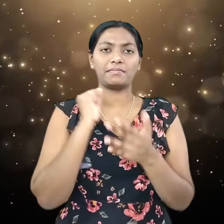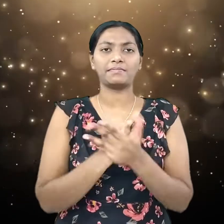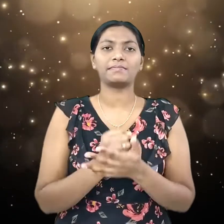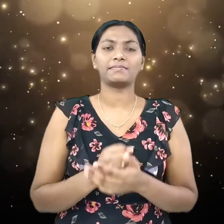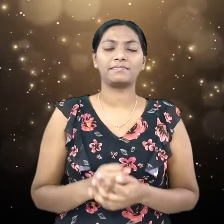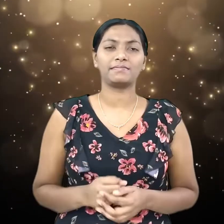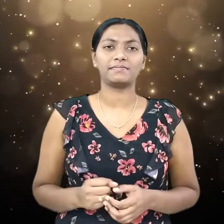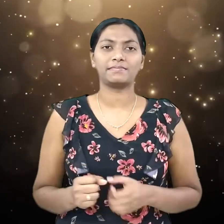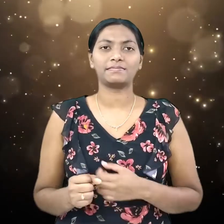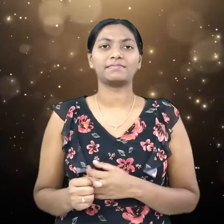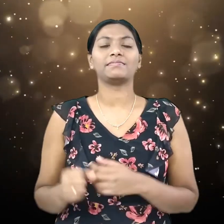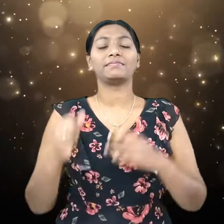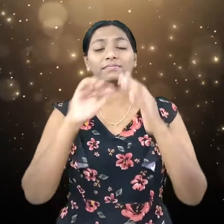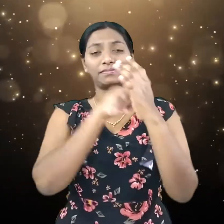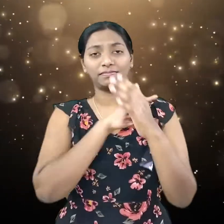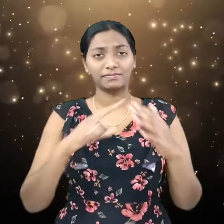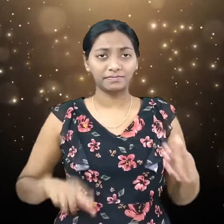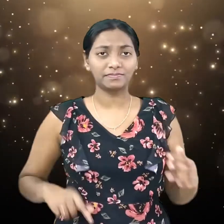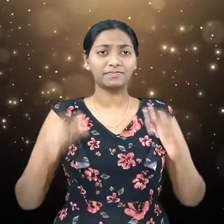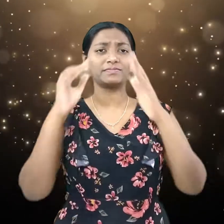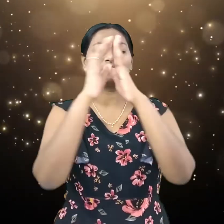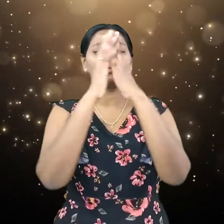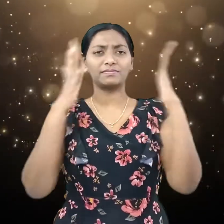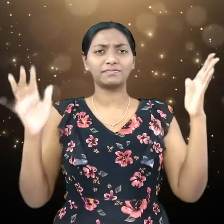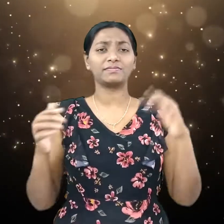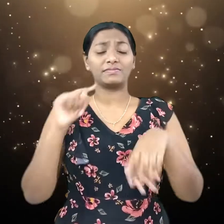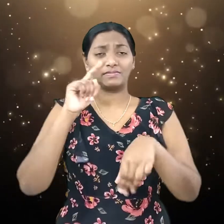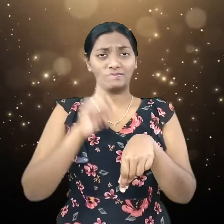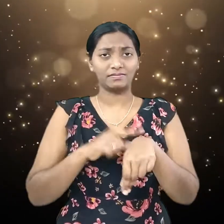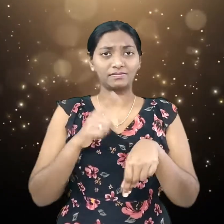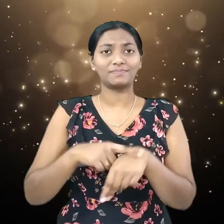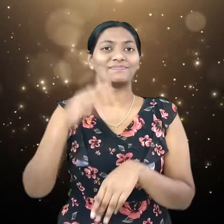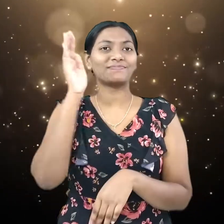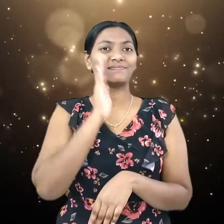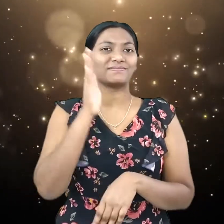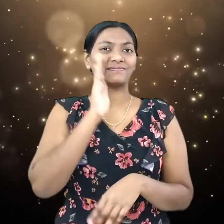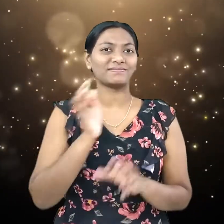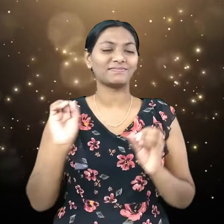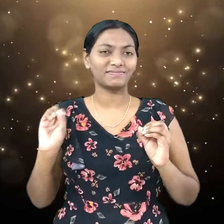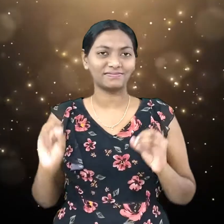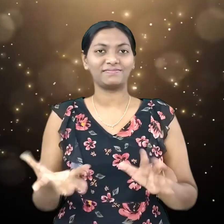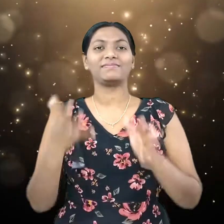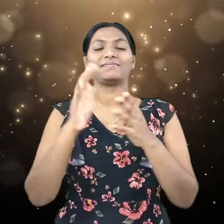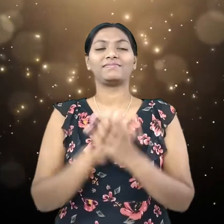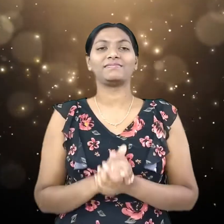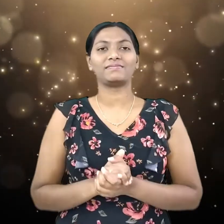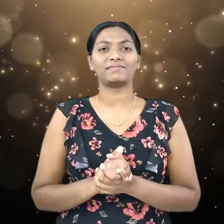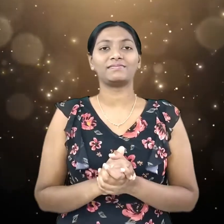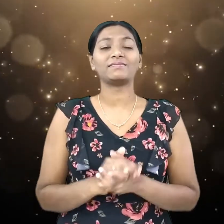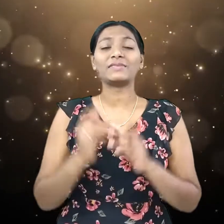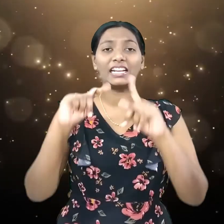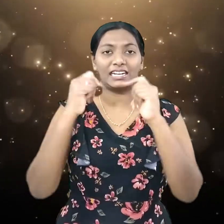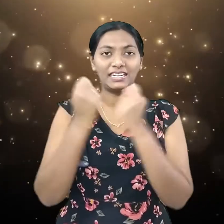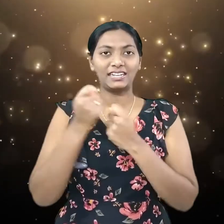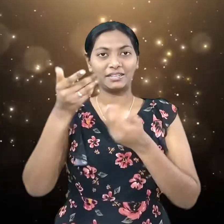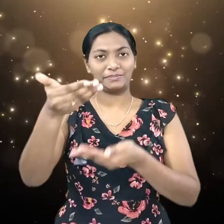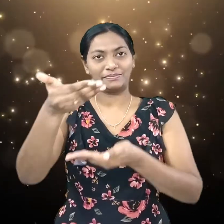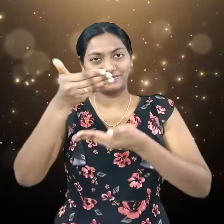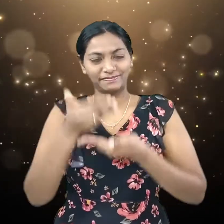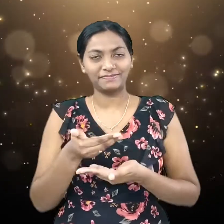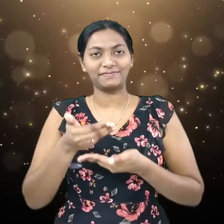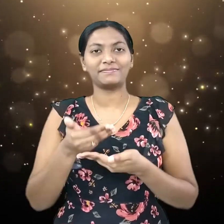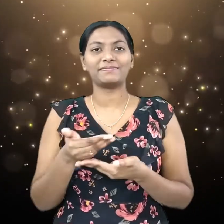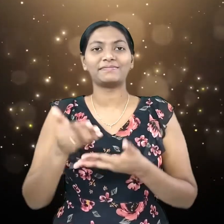हैं, आमेन। हालेलुया, प्रेज द लॉर्ड। ये समय है स्तुति और आराधना का। हम स्वागत